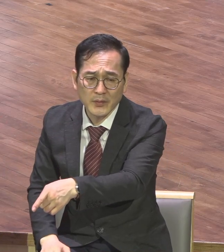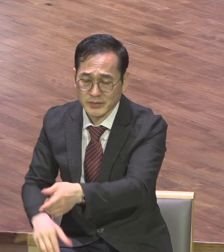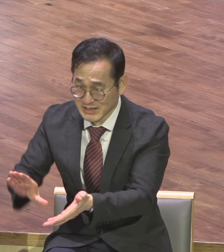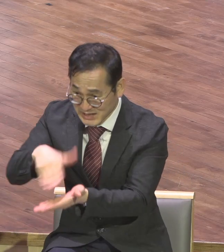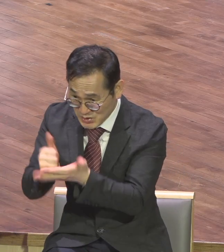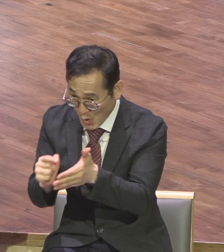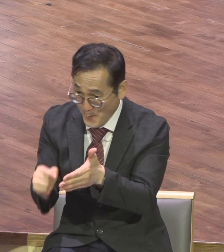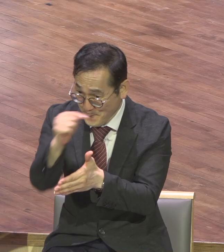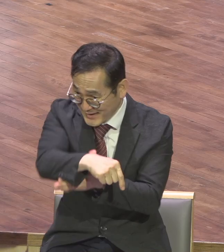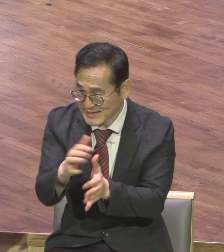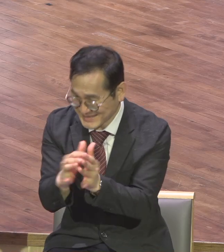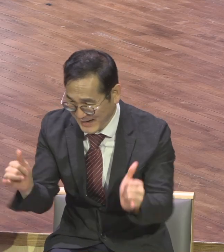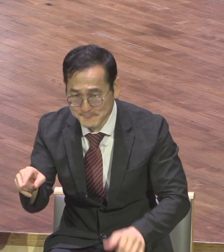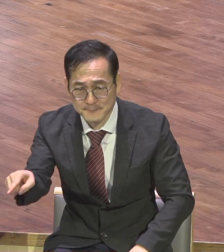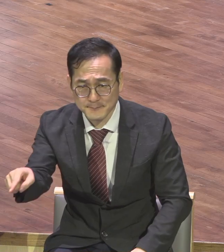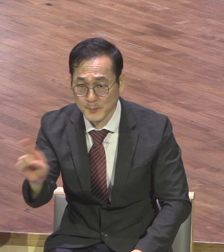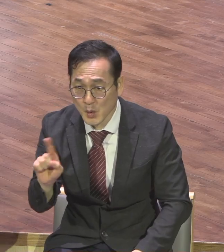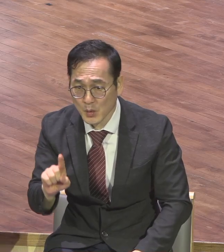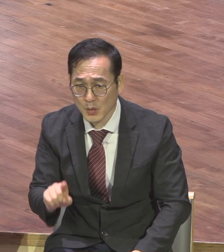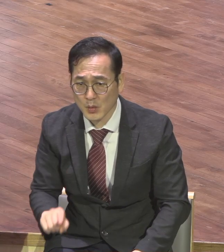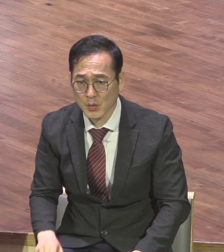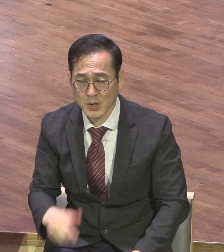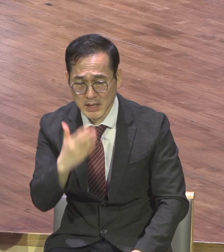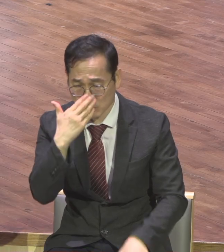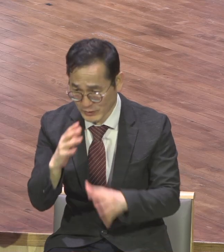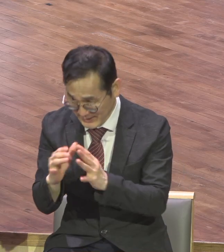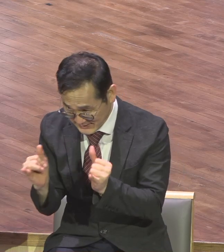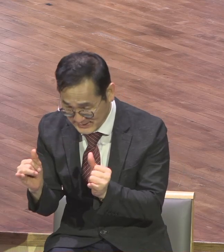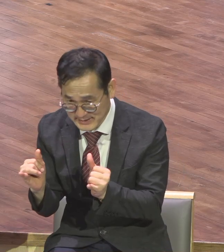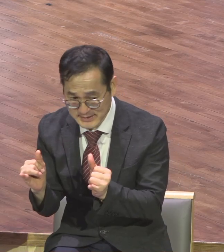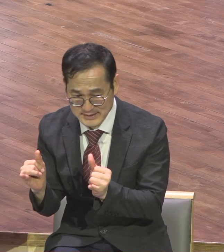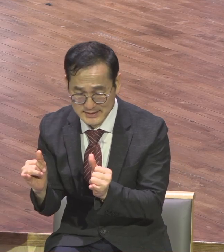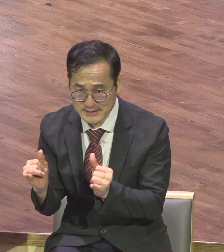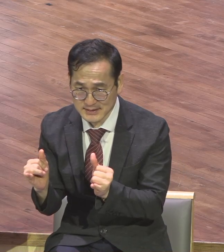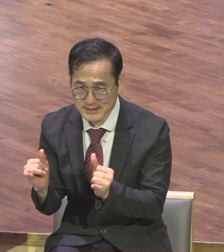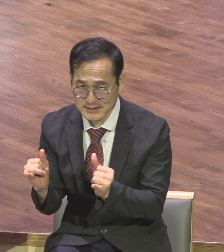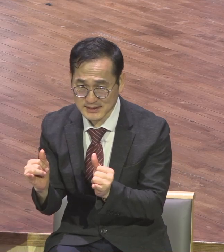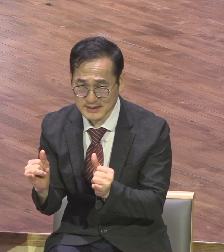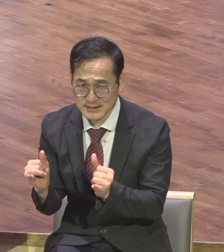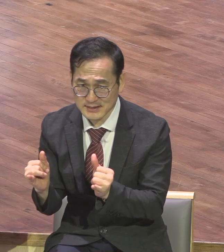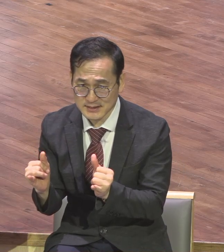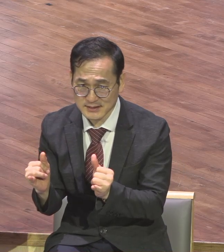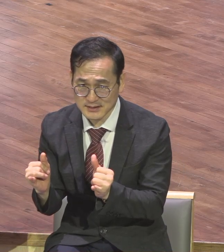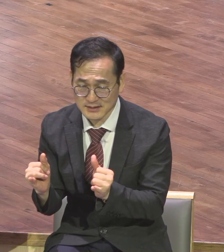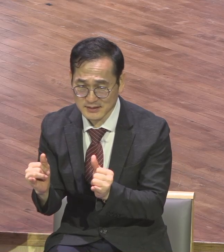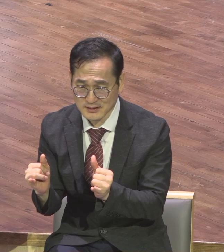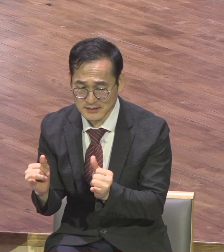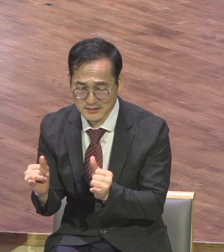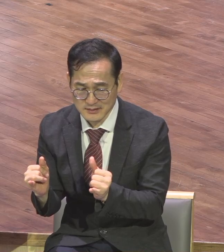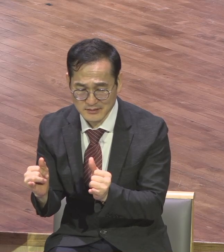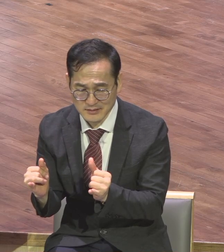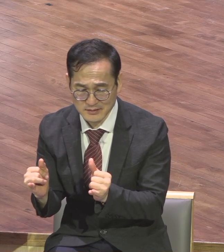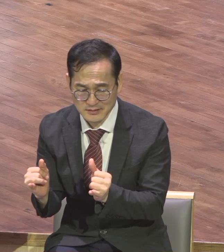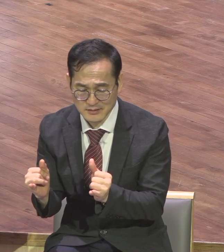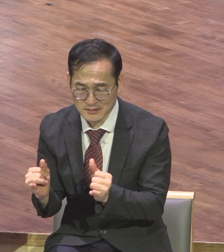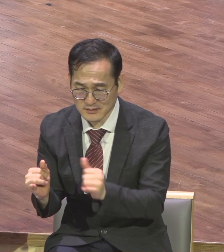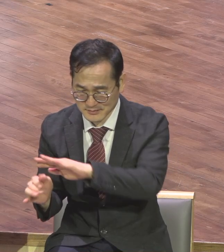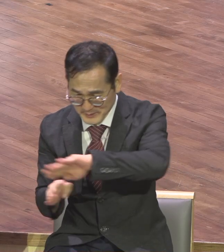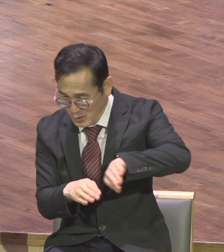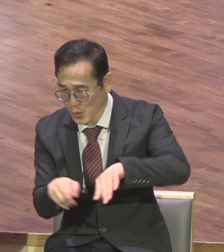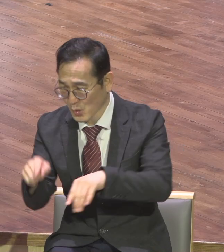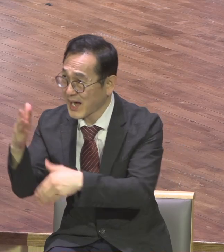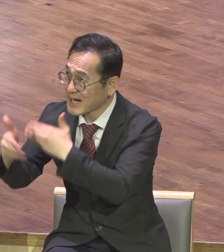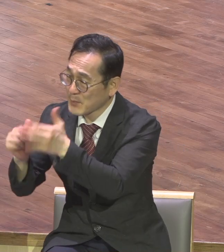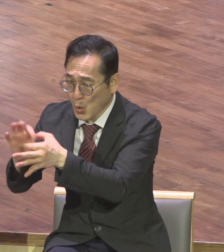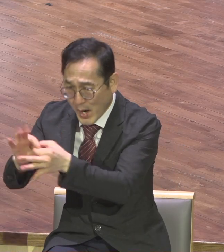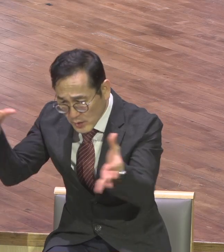밖에 있다 이 말은 유대인들과 달리 그리스도에 대한 언약과 상관이 없는 하나님과 전혀